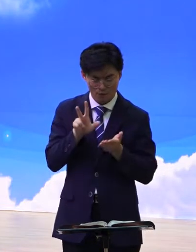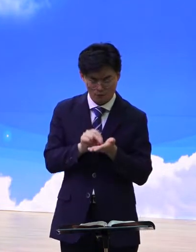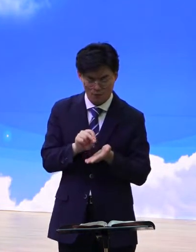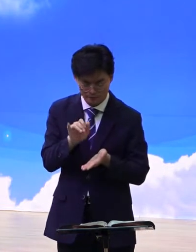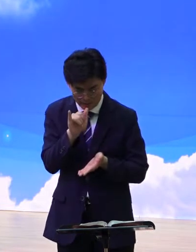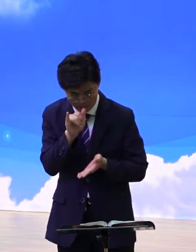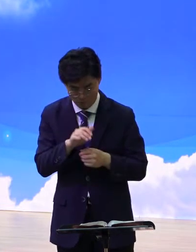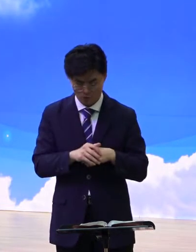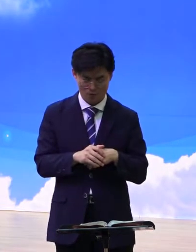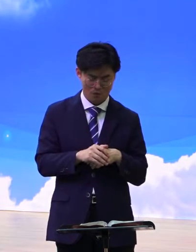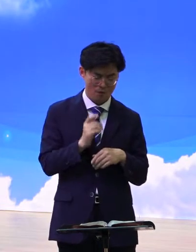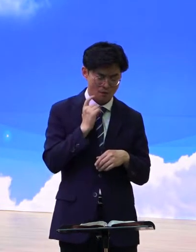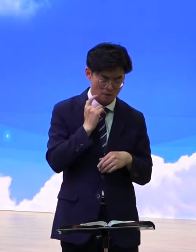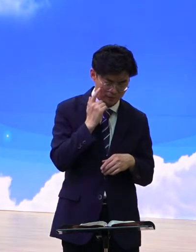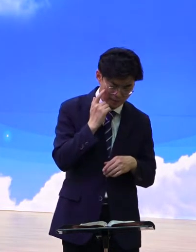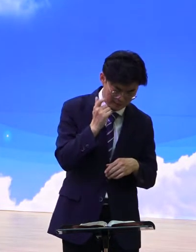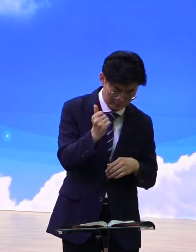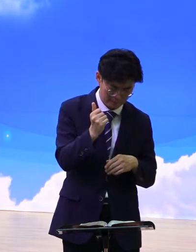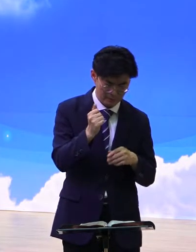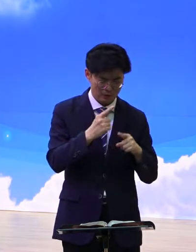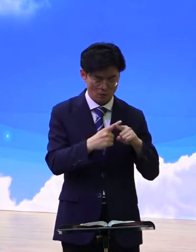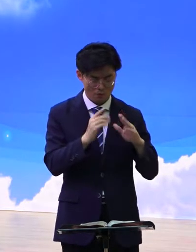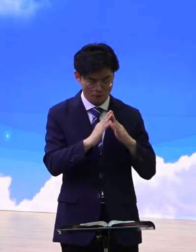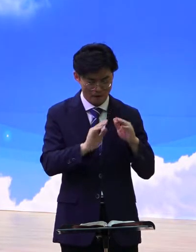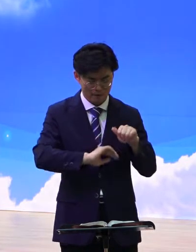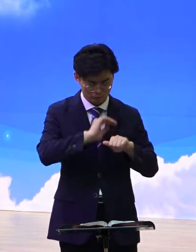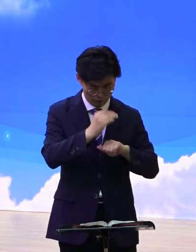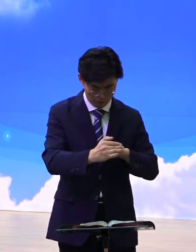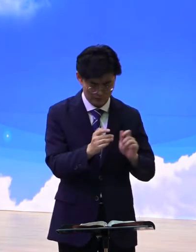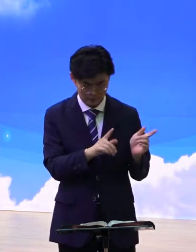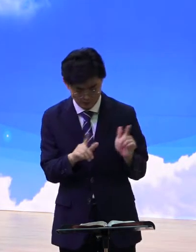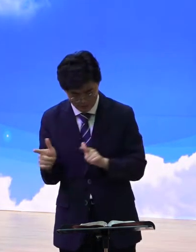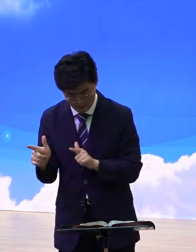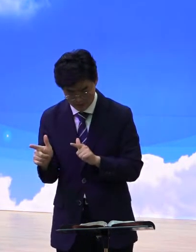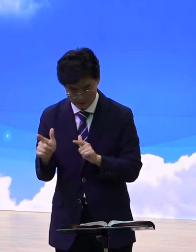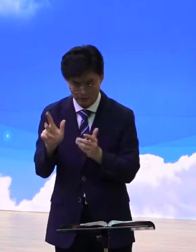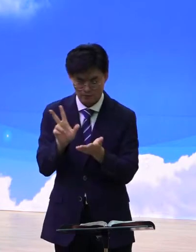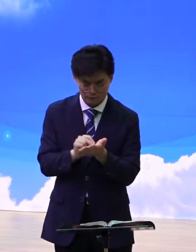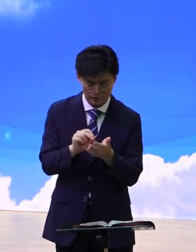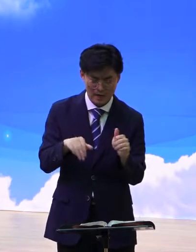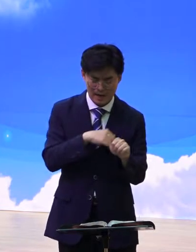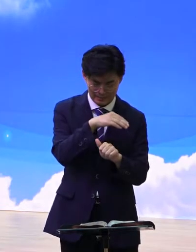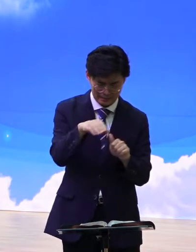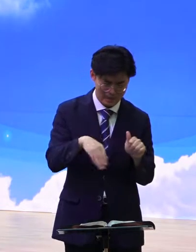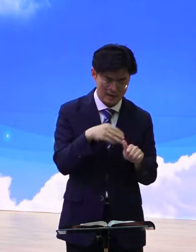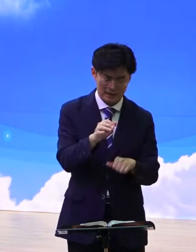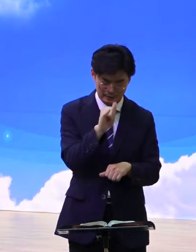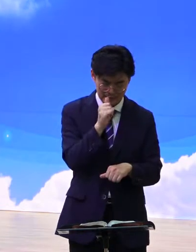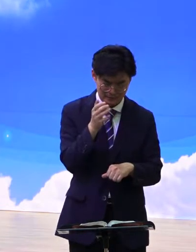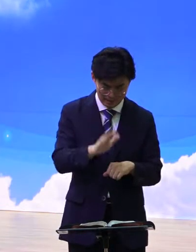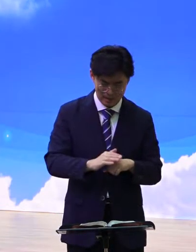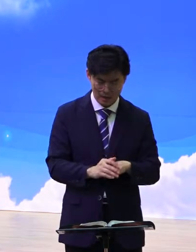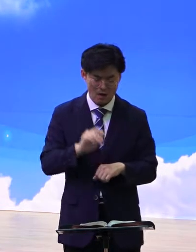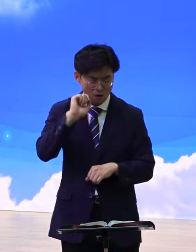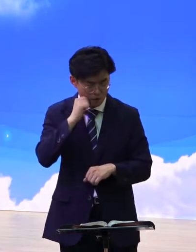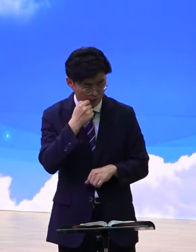목사님 교비비 문제 등 참 난해 문제들이 많이 있습니다. 어려울 때일수록 인간적으로 해결하지 않게